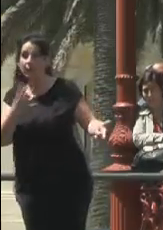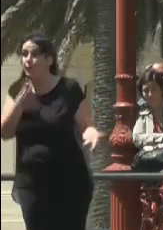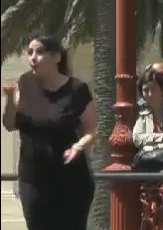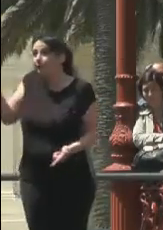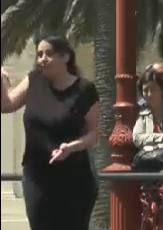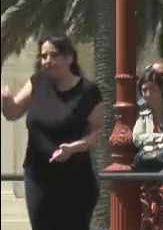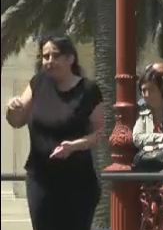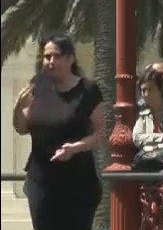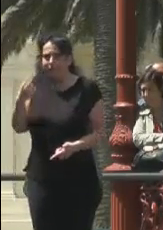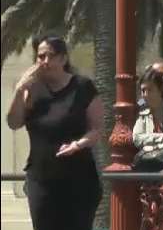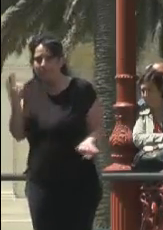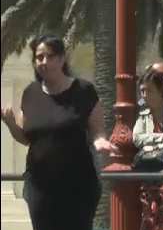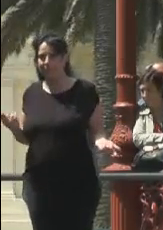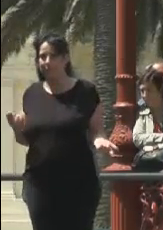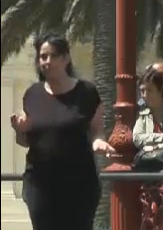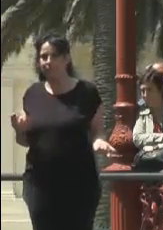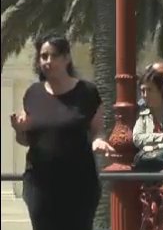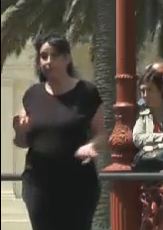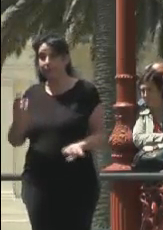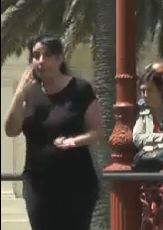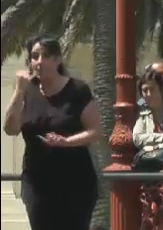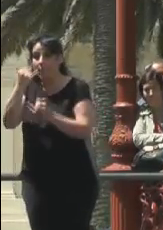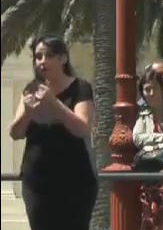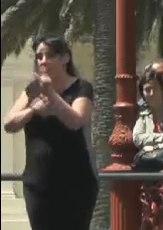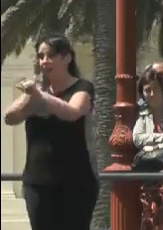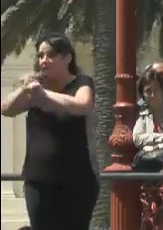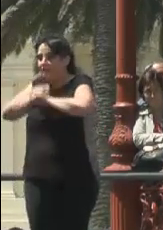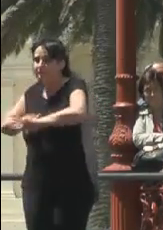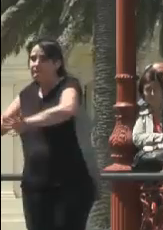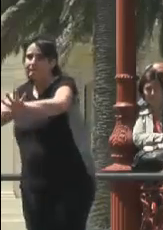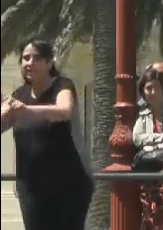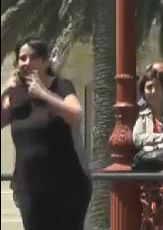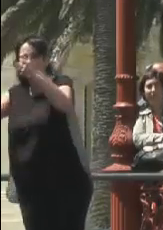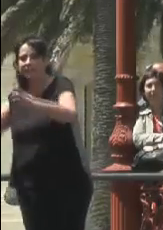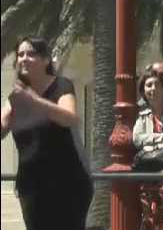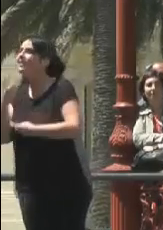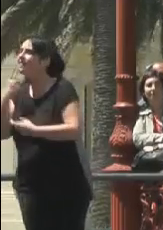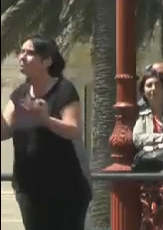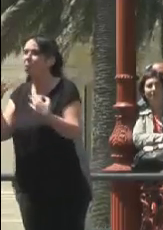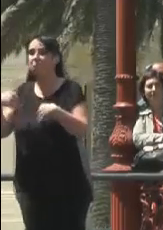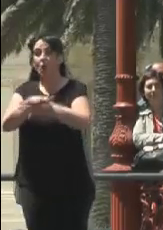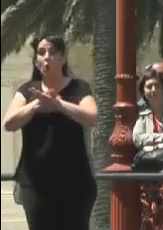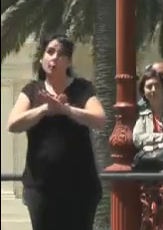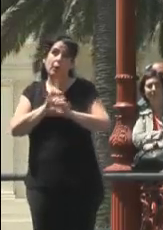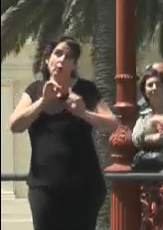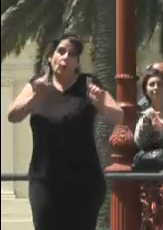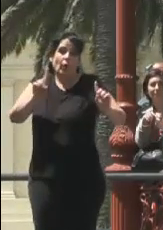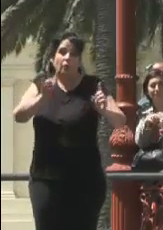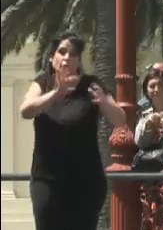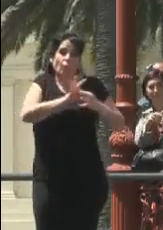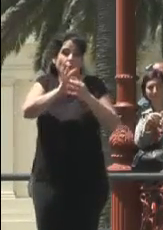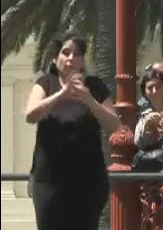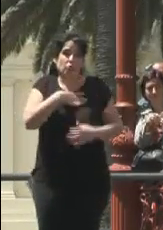genera miedo, el miedo que intentan inocular en la ciudadanía, diciendo que si gobernamos nosotros habrá miseria, habrá pobreza, habrá